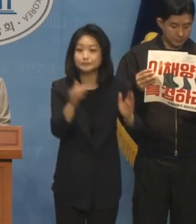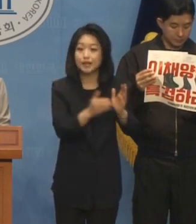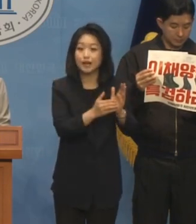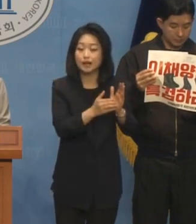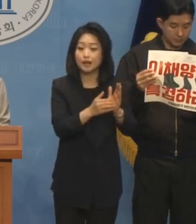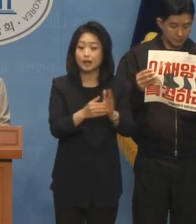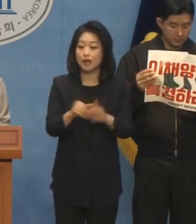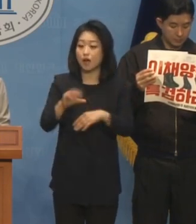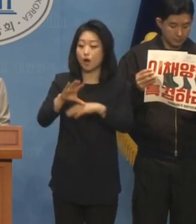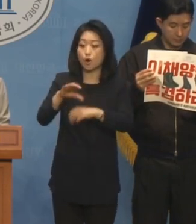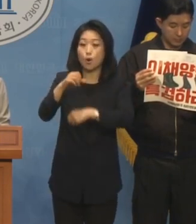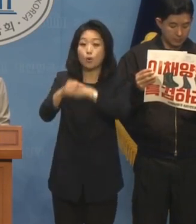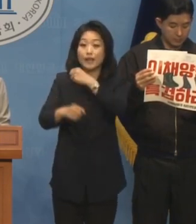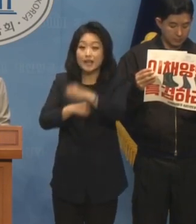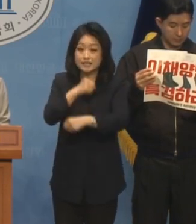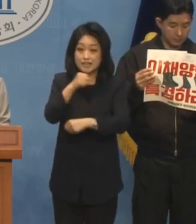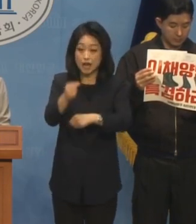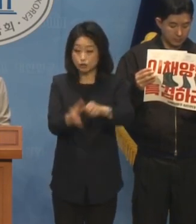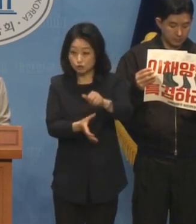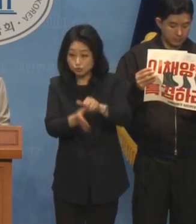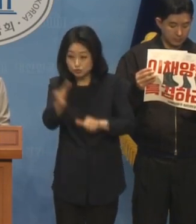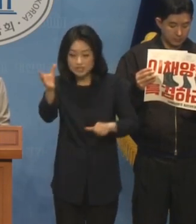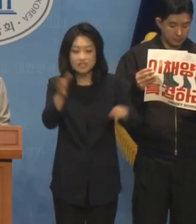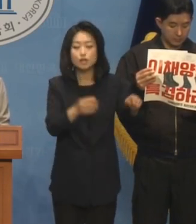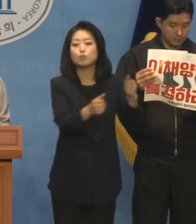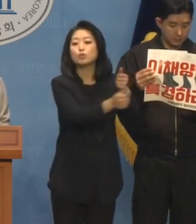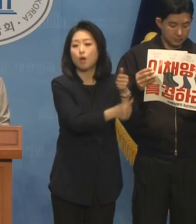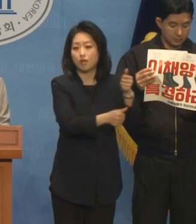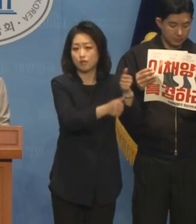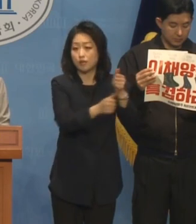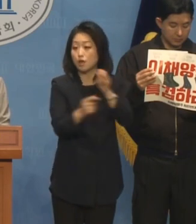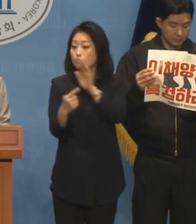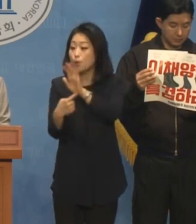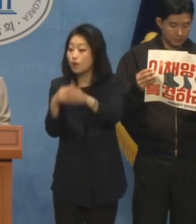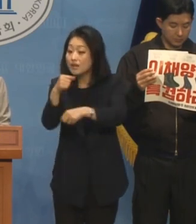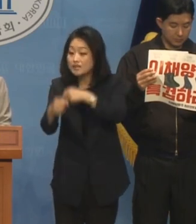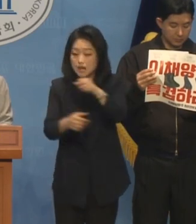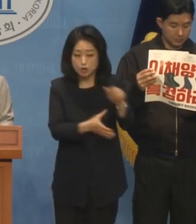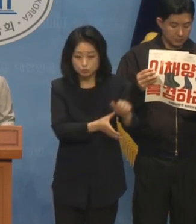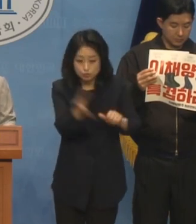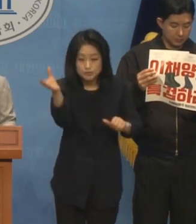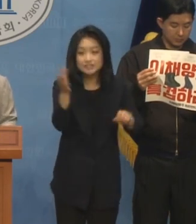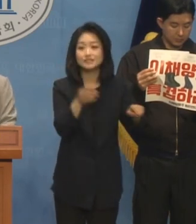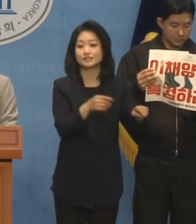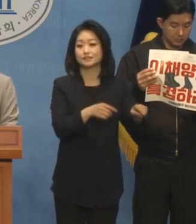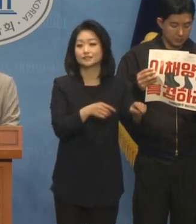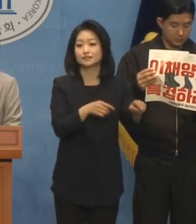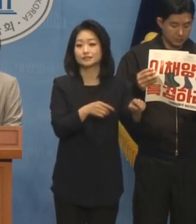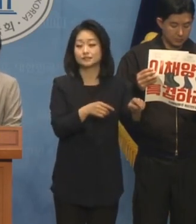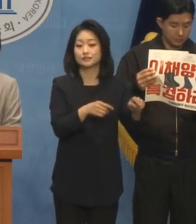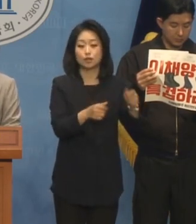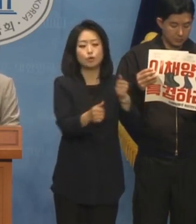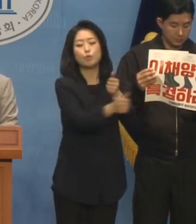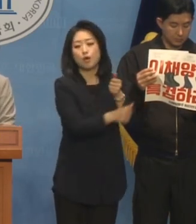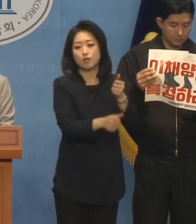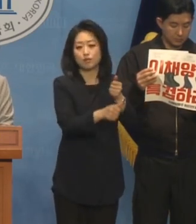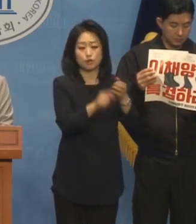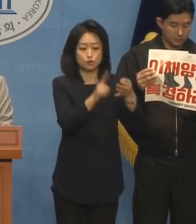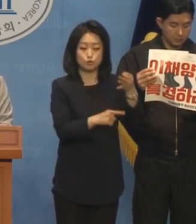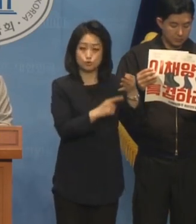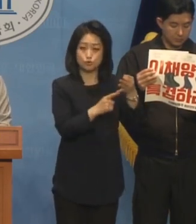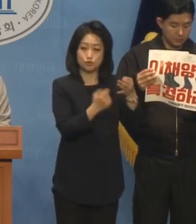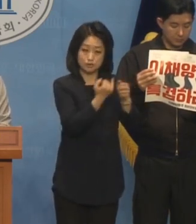죽이기 심의위원회가 됐습니다 표현의 자유를 죽이고 있습니다 정말 김건희와